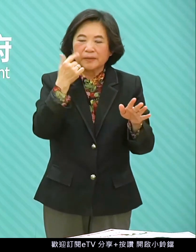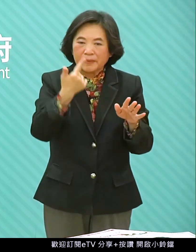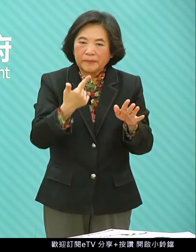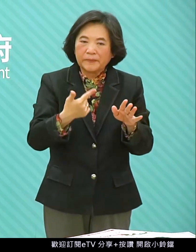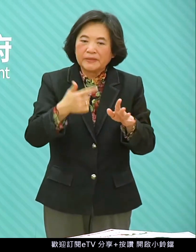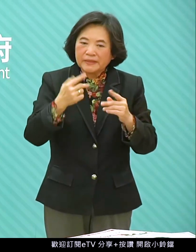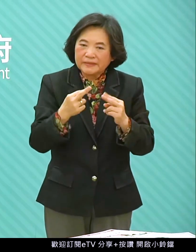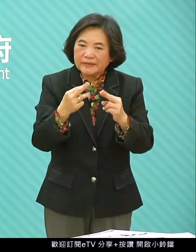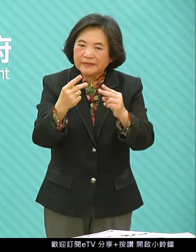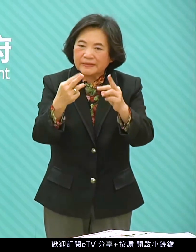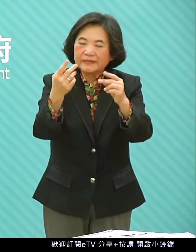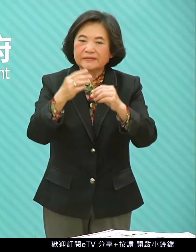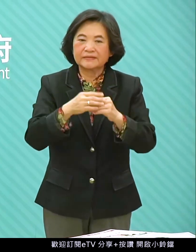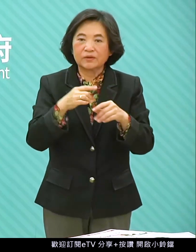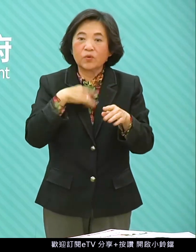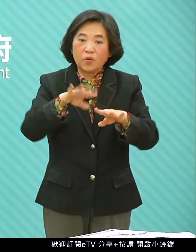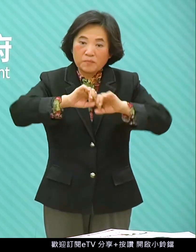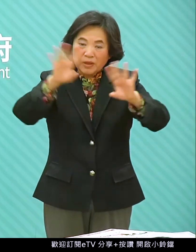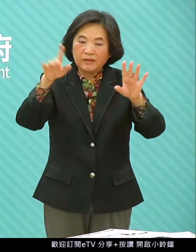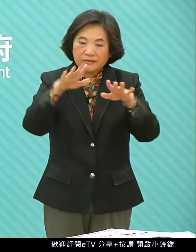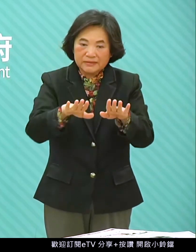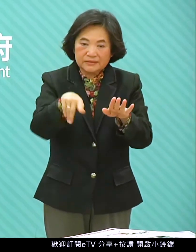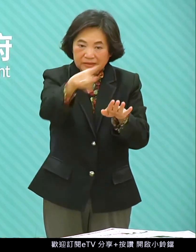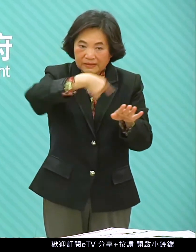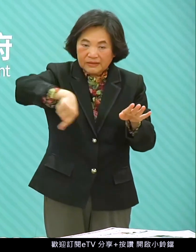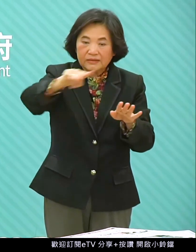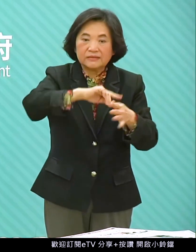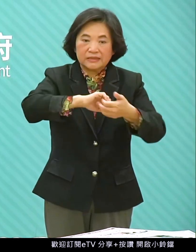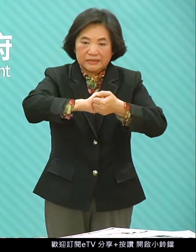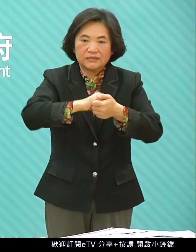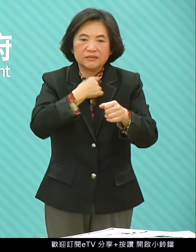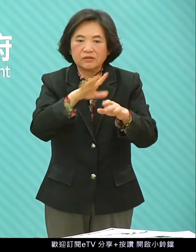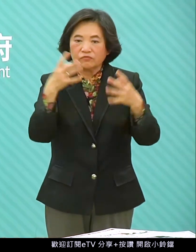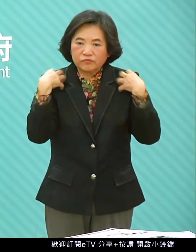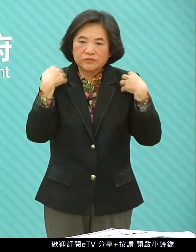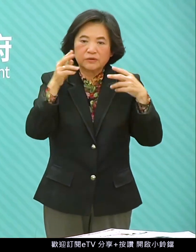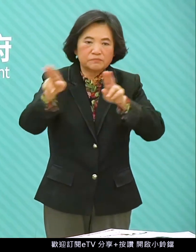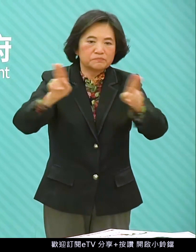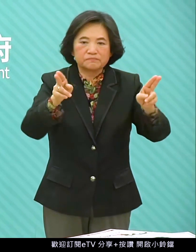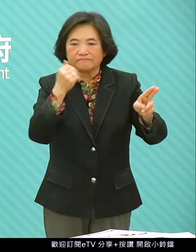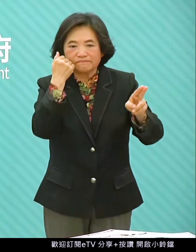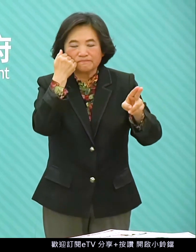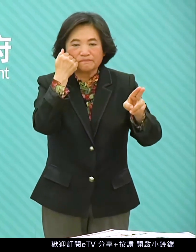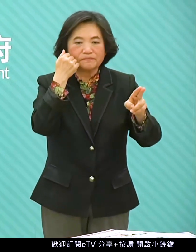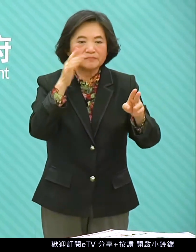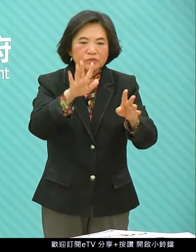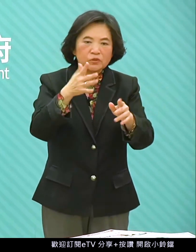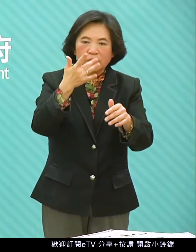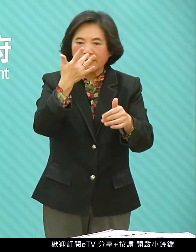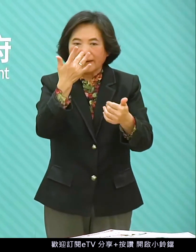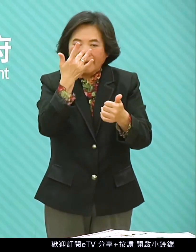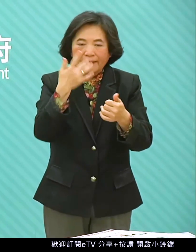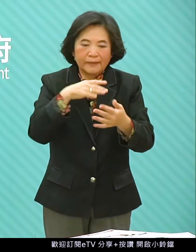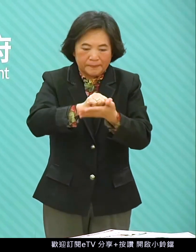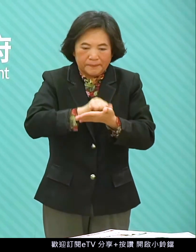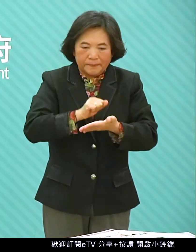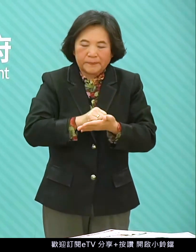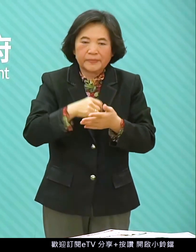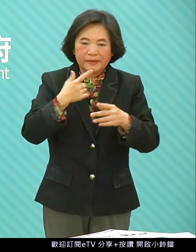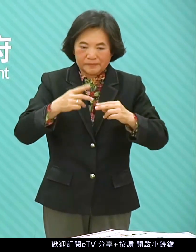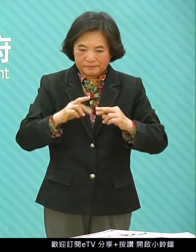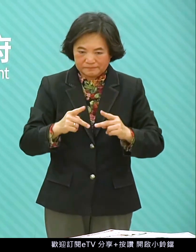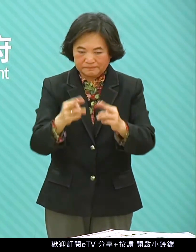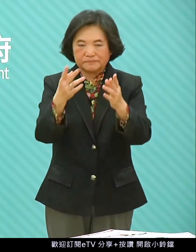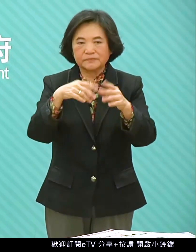慢慢 OK， 那我就跟他们讲说现场一定要 PM 哦，谁是负责人啊，然后有问题马上记录出来，马